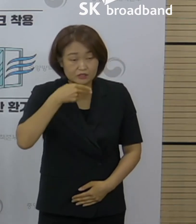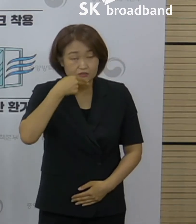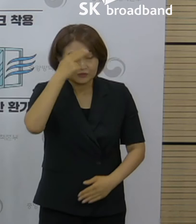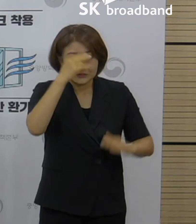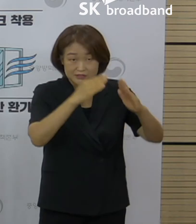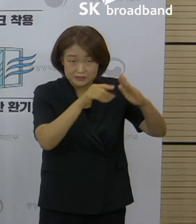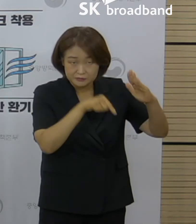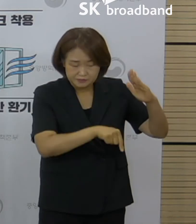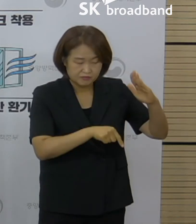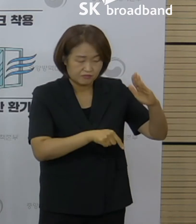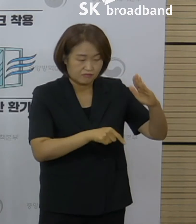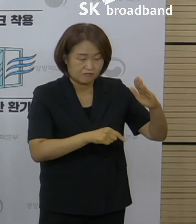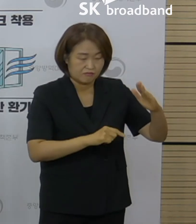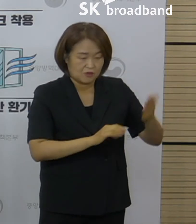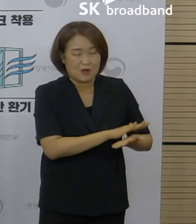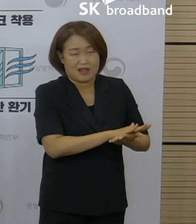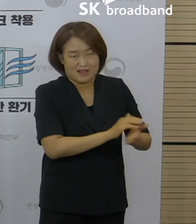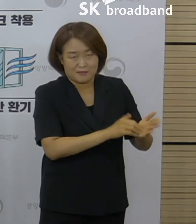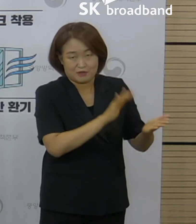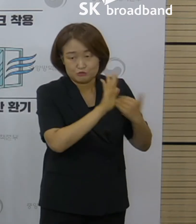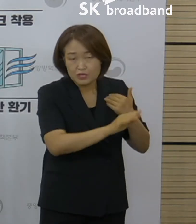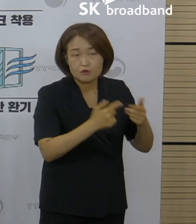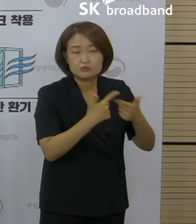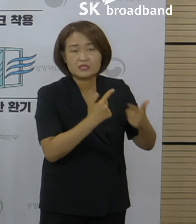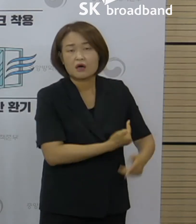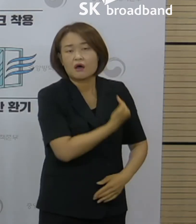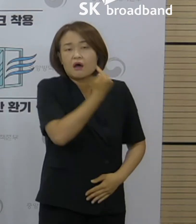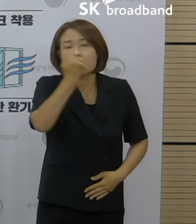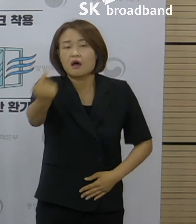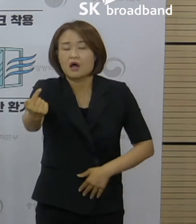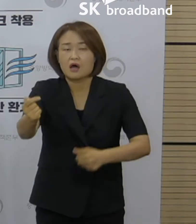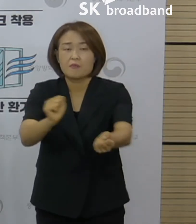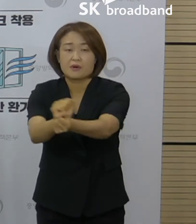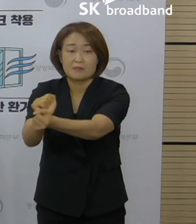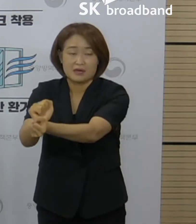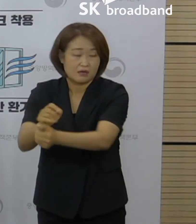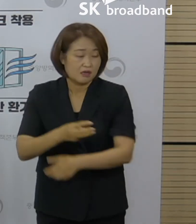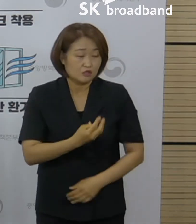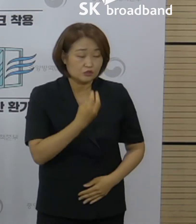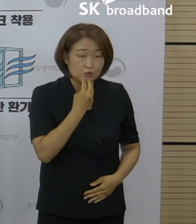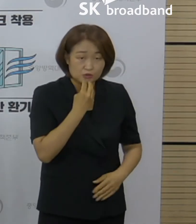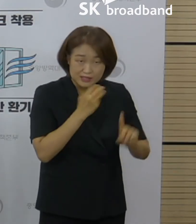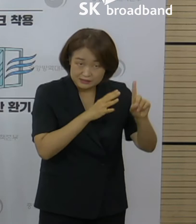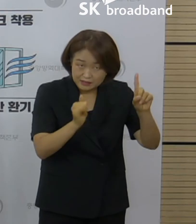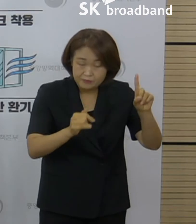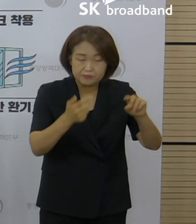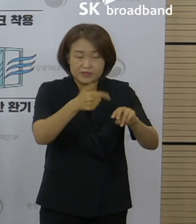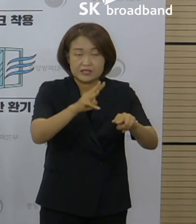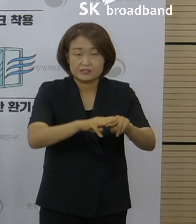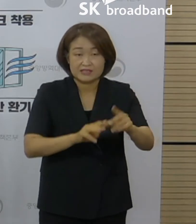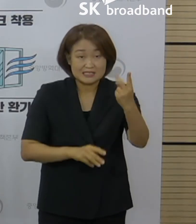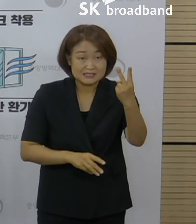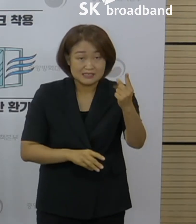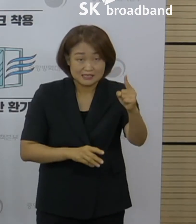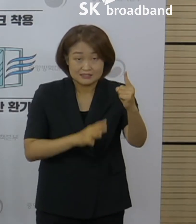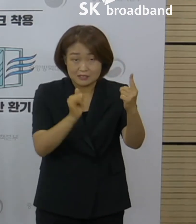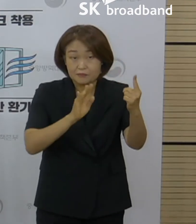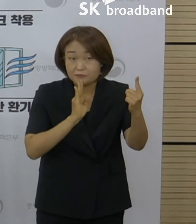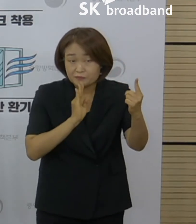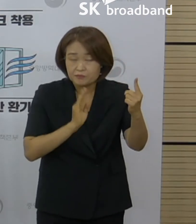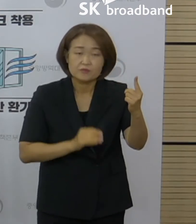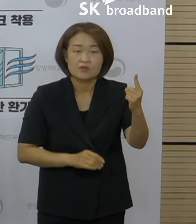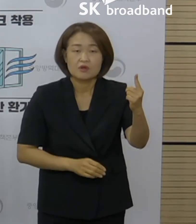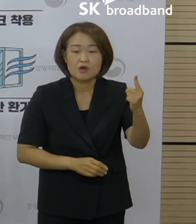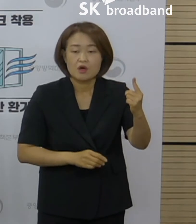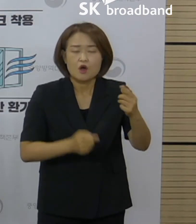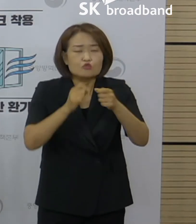부산 주점으로 추가 전파가 됐다라고 했는데 확진자 두 명은 서울과 서울 한 명, 또 대전 한 명으로 되어 있어서. 감염 경로